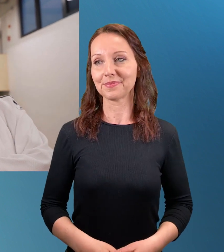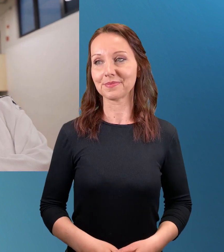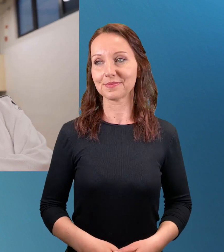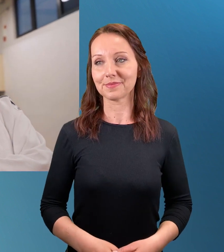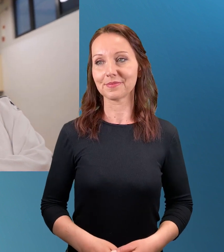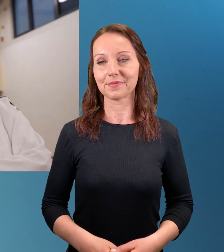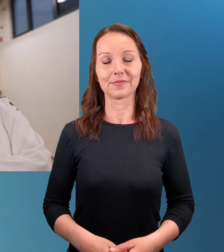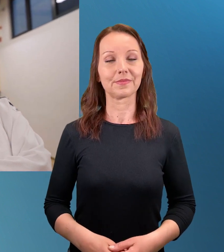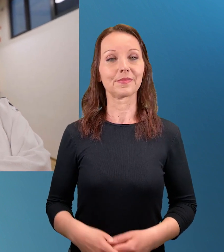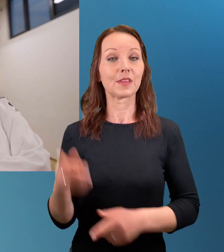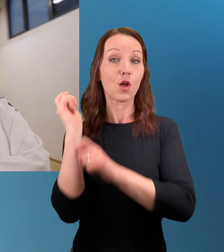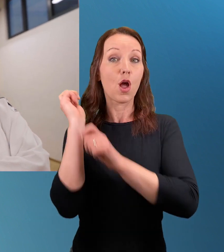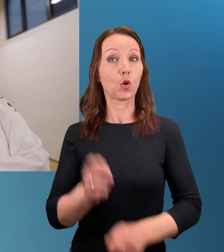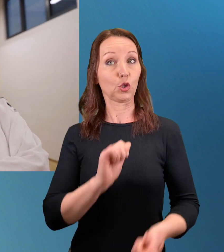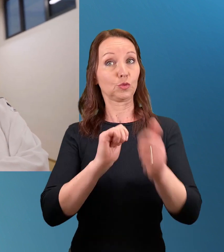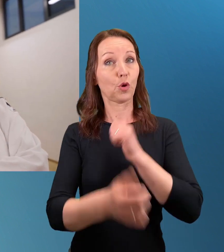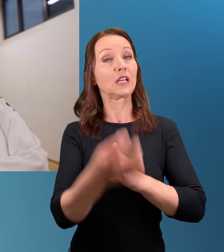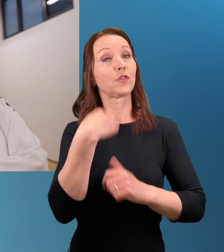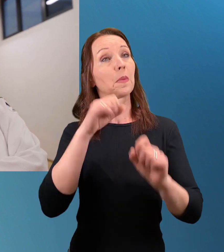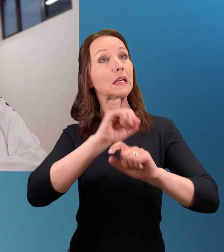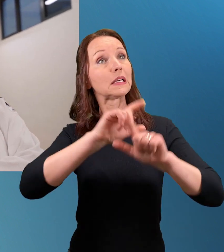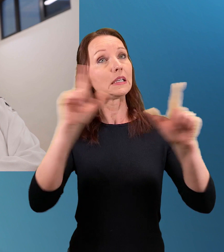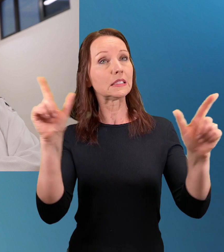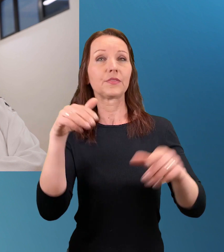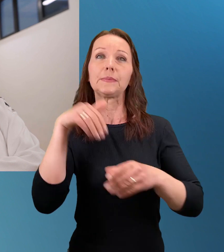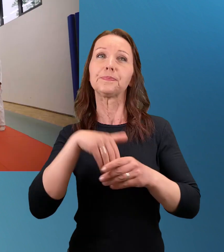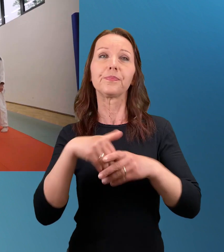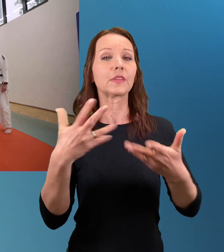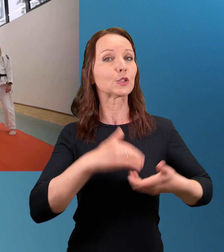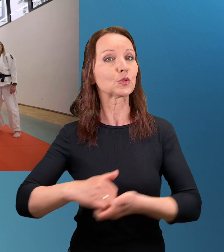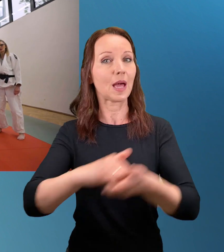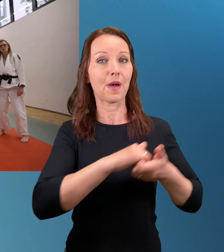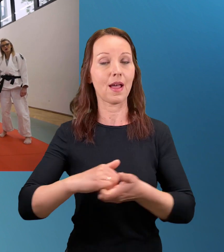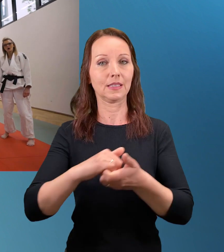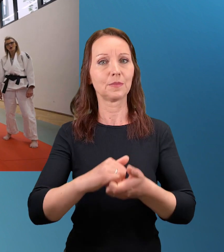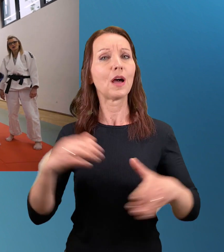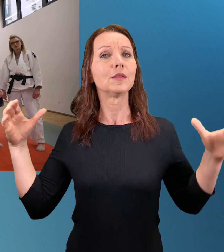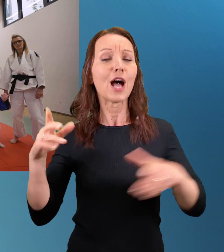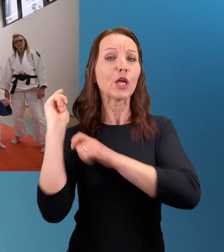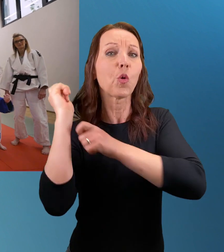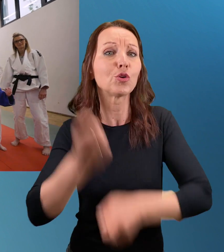Der Judo-Sport bedeutet mir eigentlich Zusammenhalt. Judo!